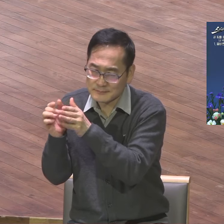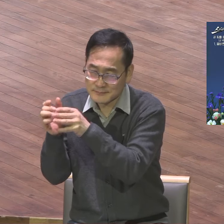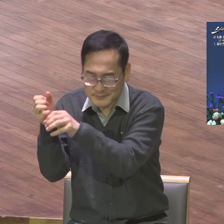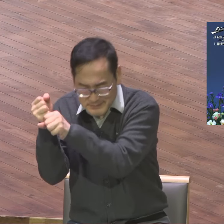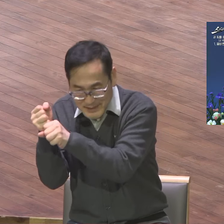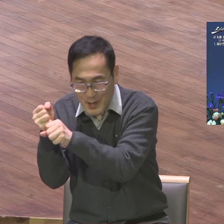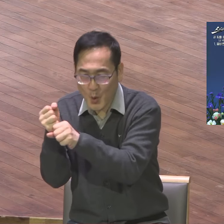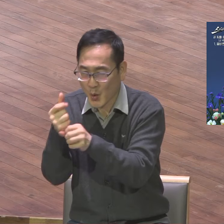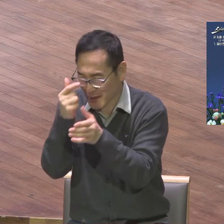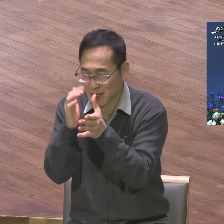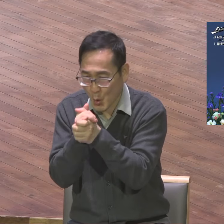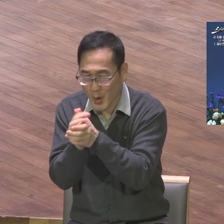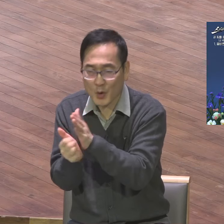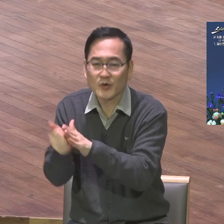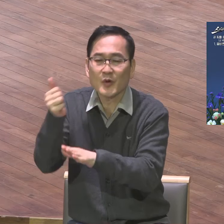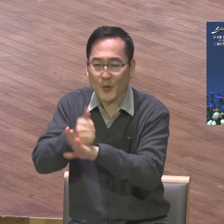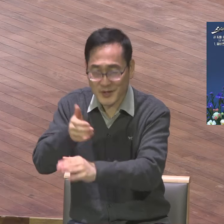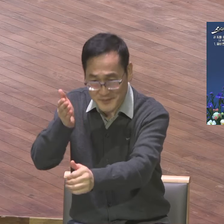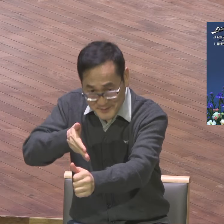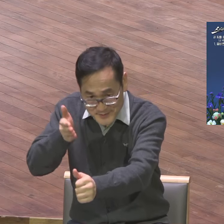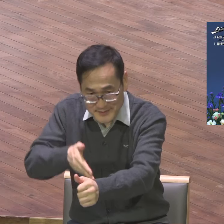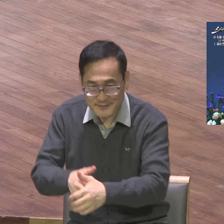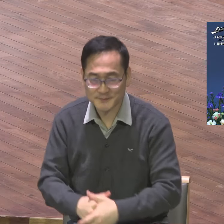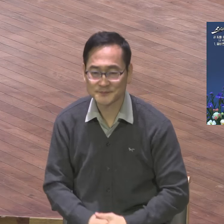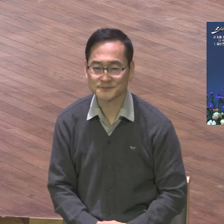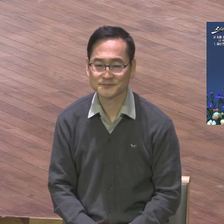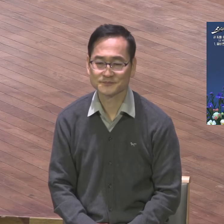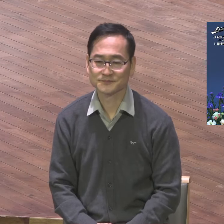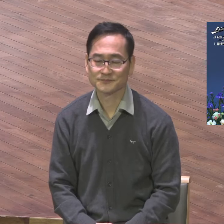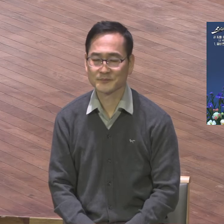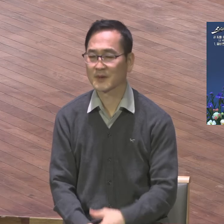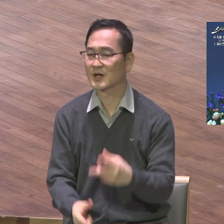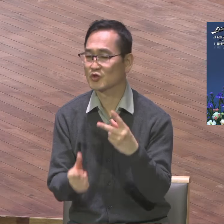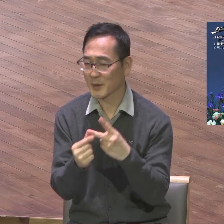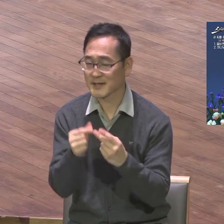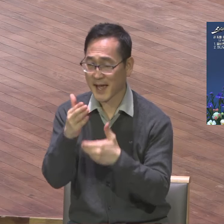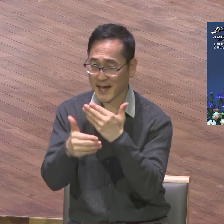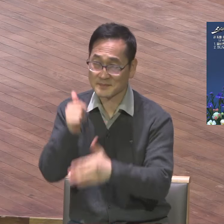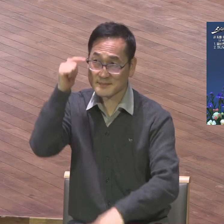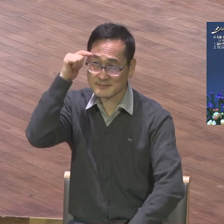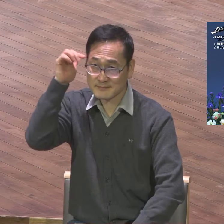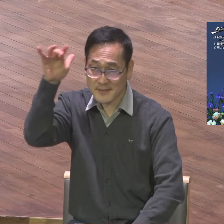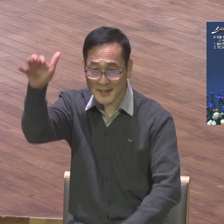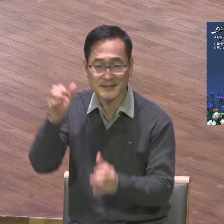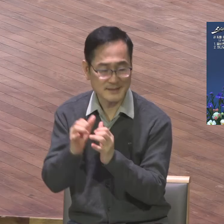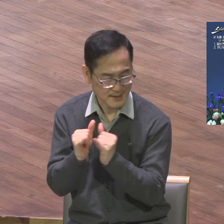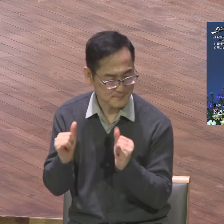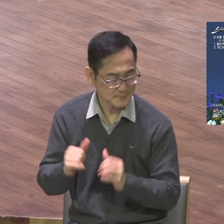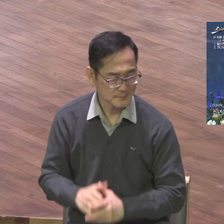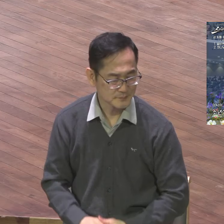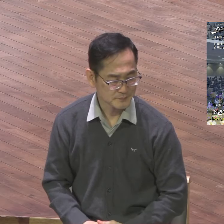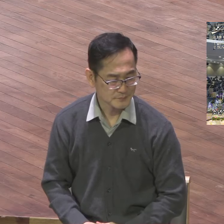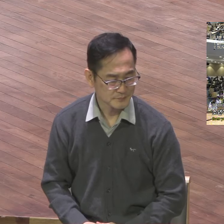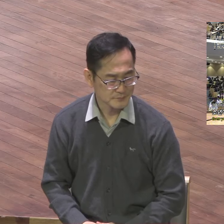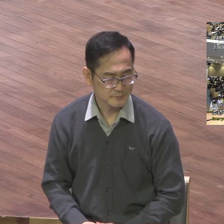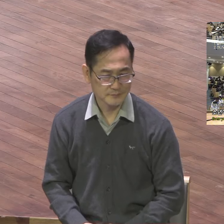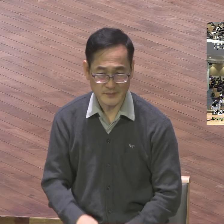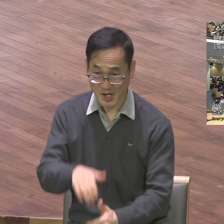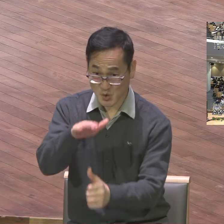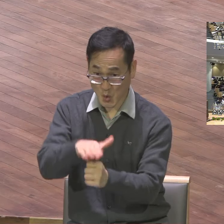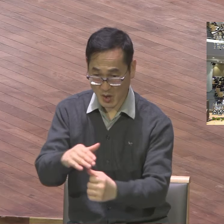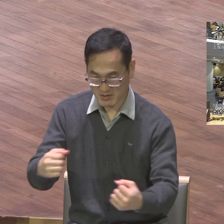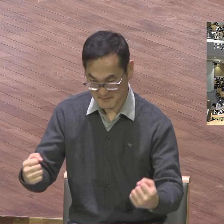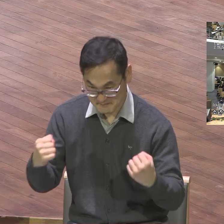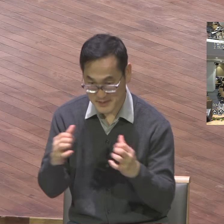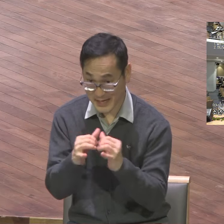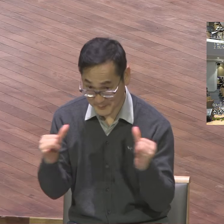시작이 있기를 주님으로 축복합니다. 두 번째로 하나님을 앙망하는 삶입니다. 3절 봅니다.